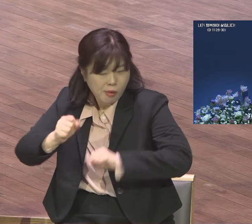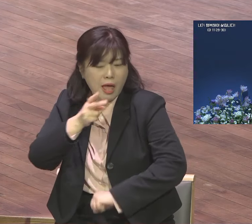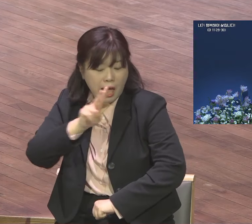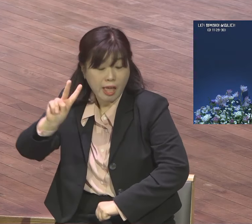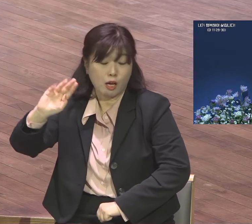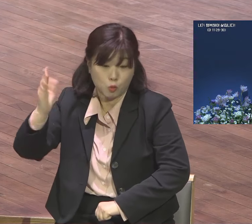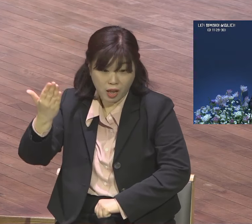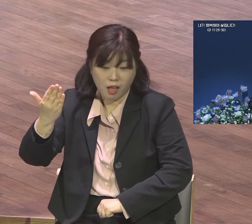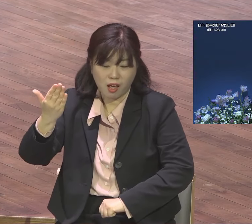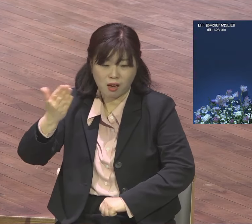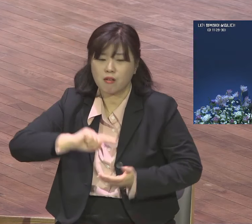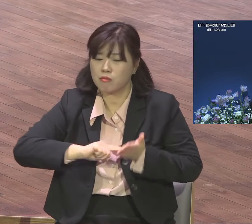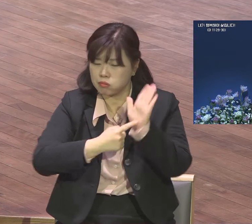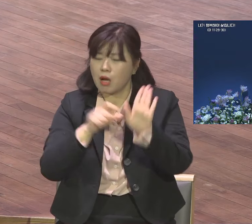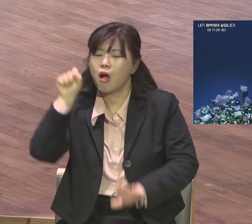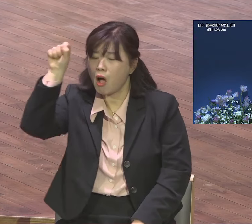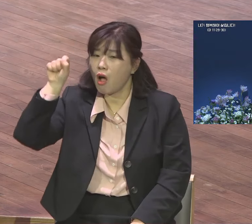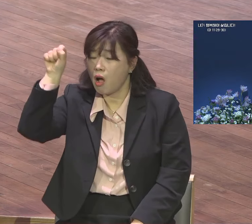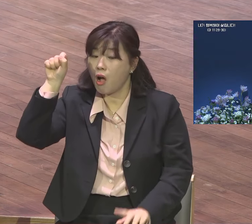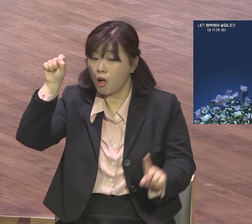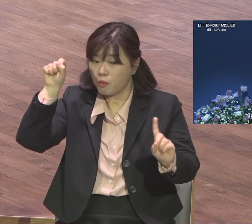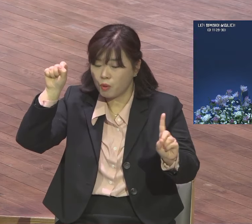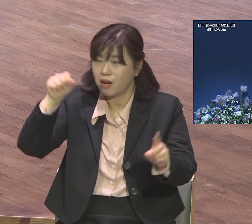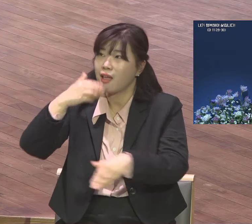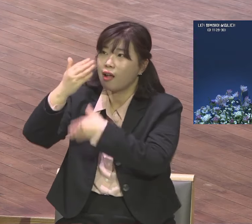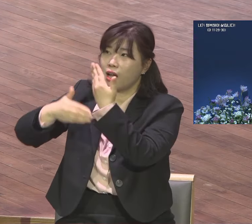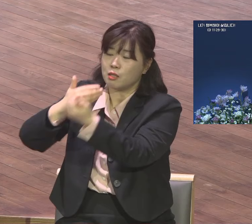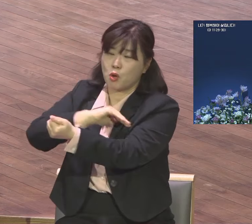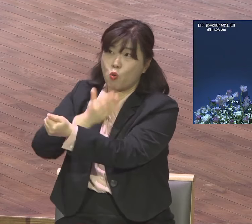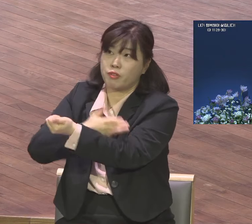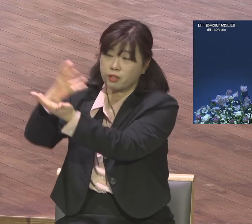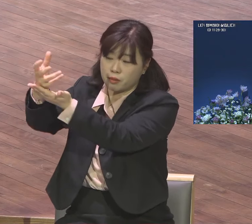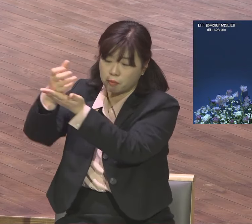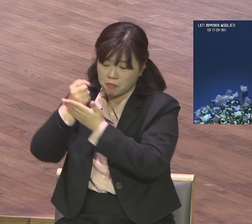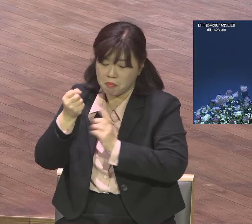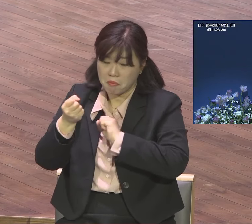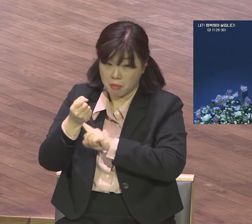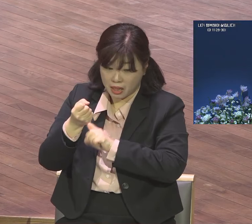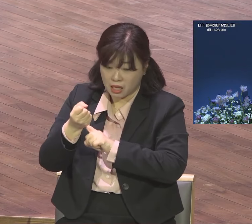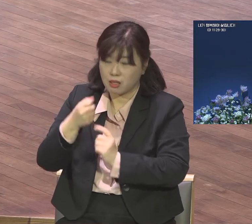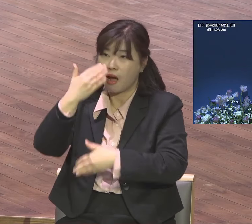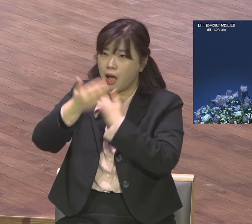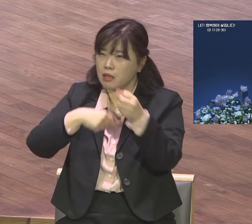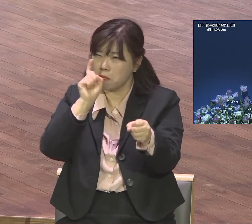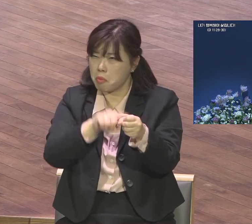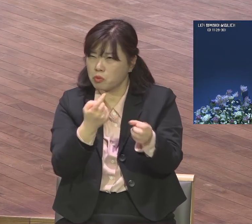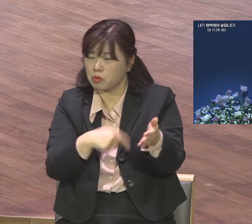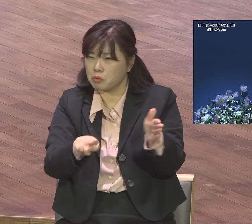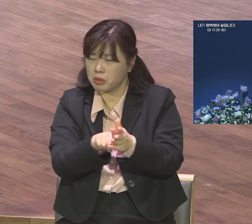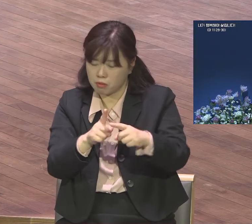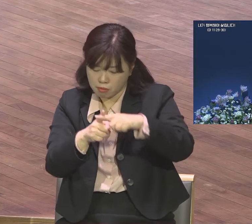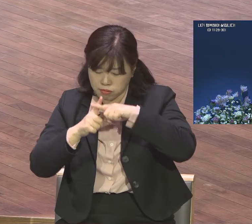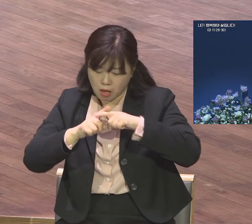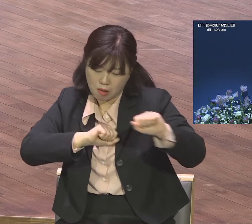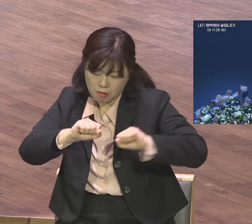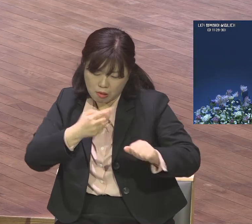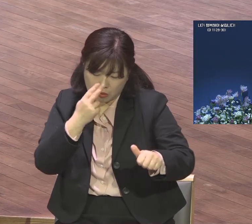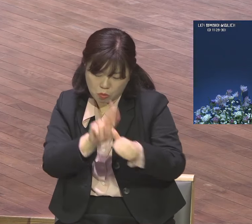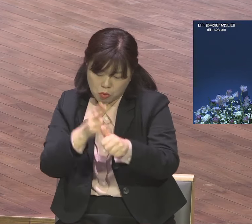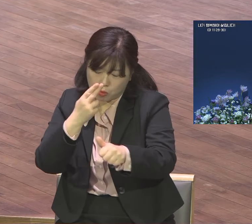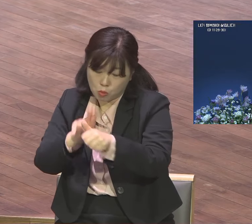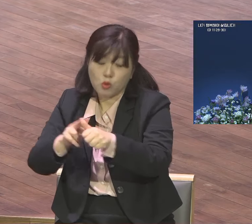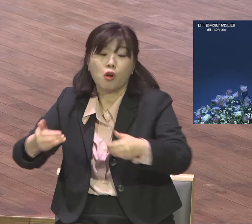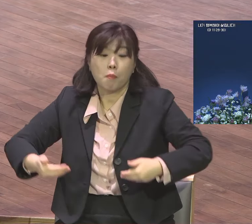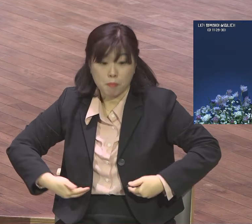God, 하나님으로부터 권능을 받아서 for God, 하나님을 위해서 언약적 선교적 도전을